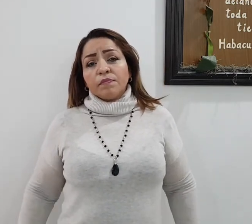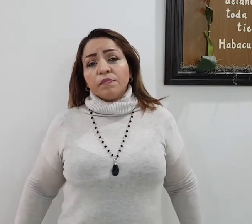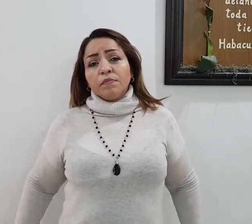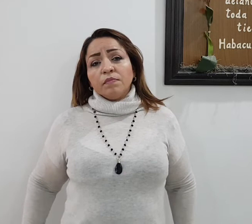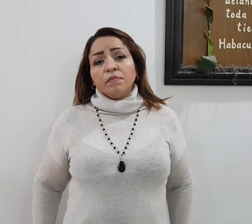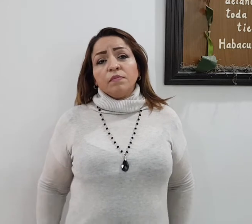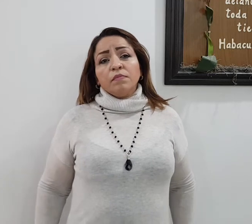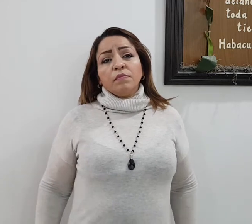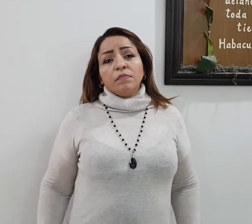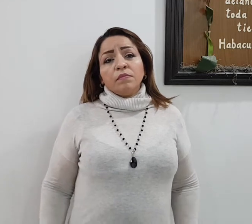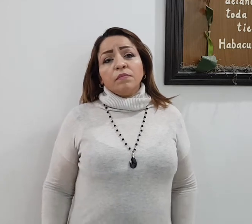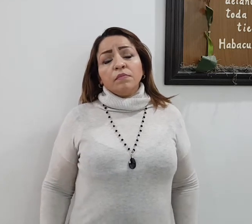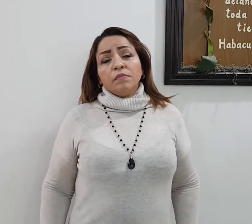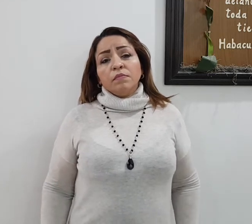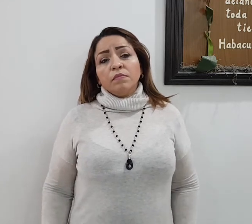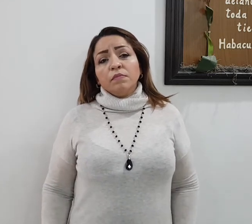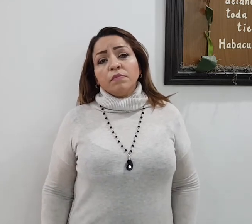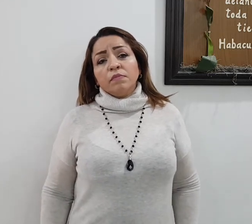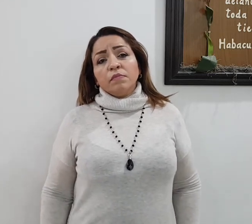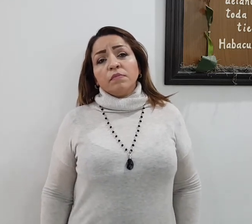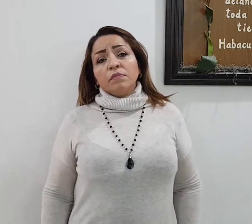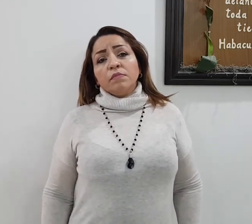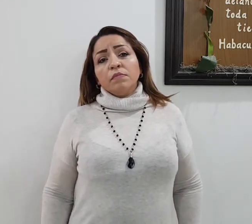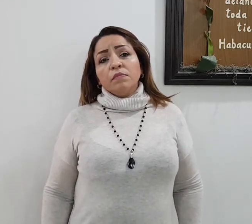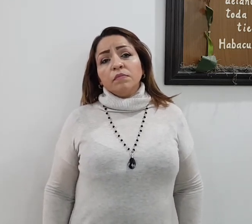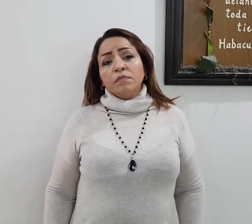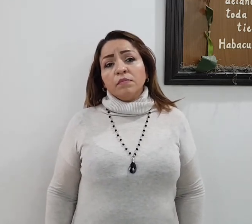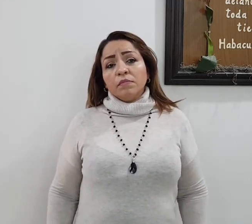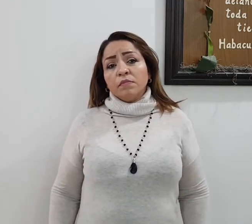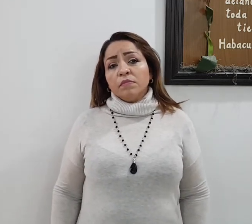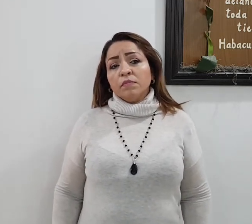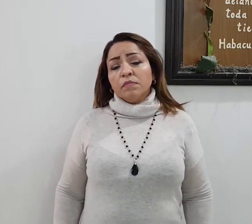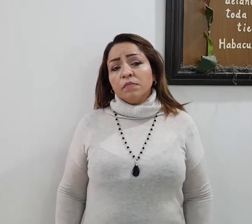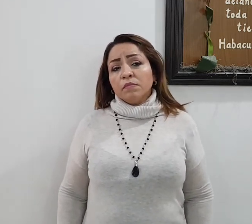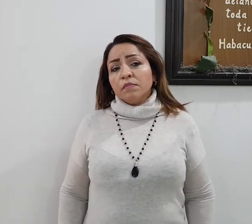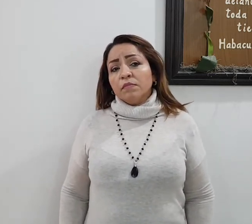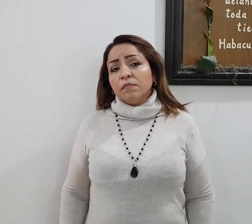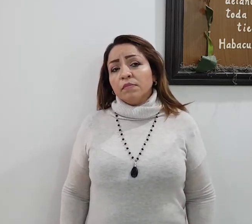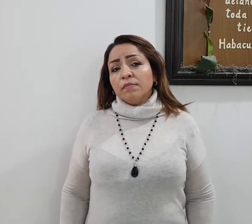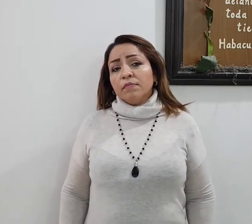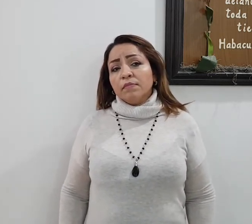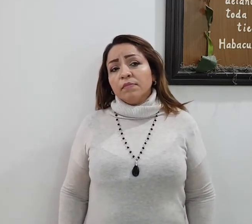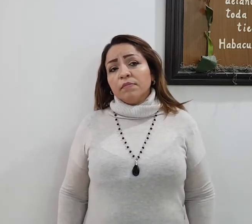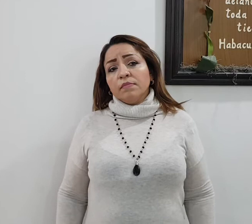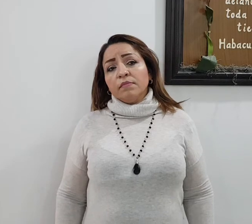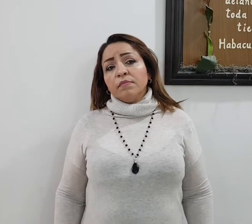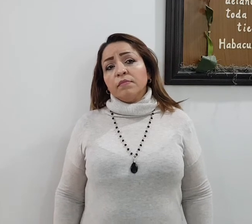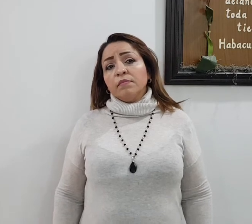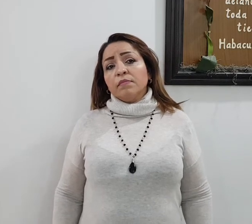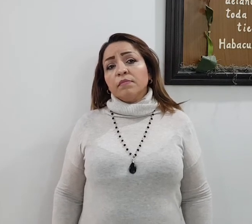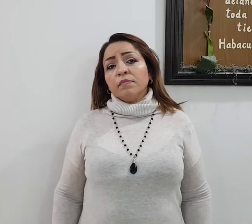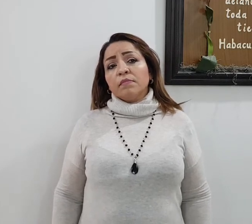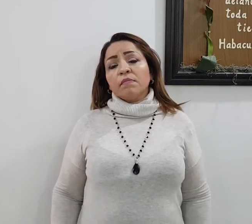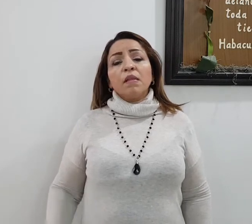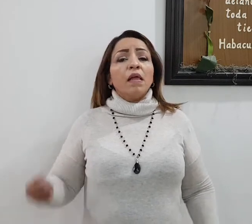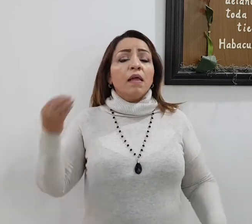dice, quiero oír la voz de Dios ahí, ¿verdad? Trae 31 proverbios, el libro de los proverbios, y es pura sabiduría para la vida diaria,